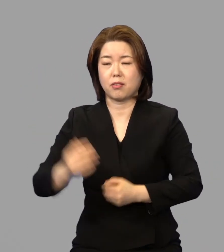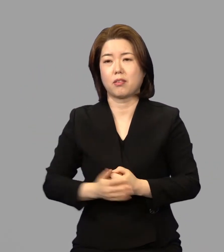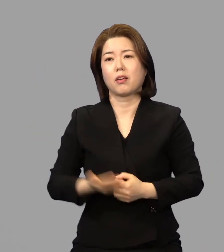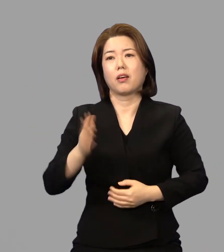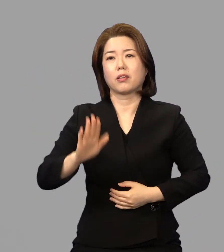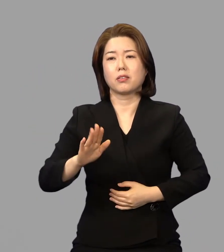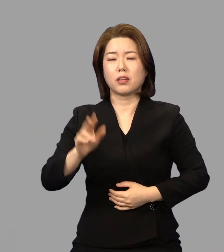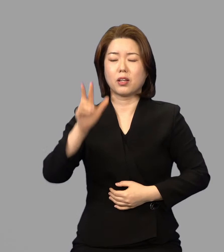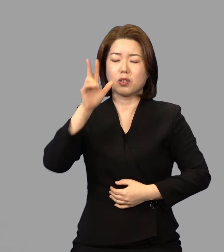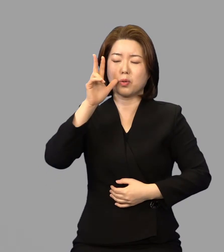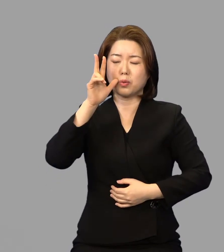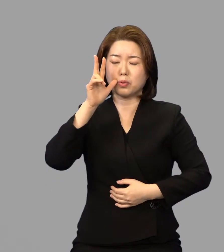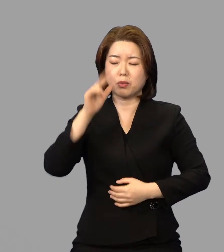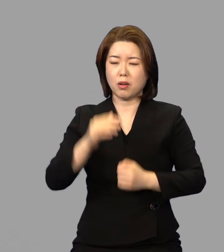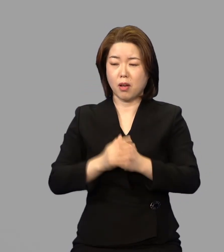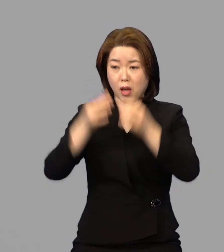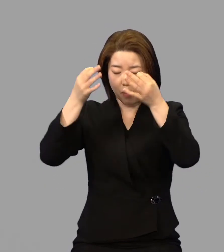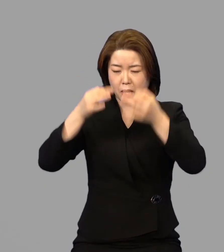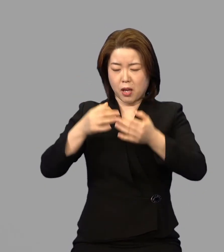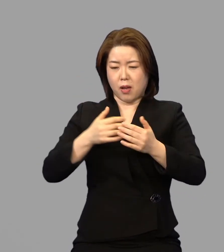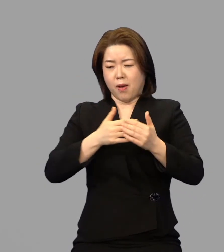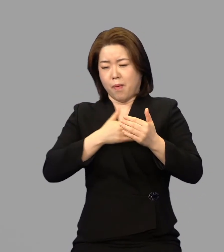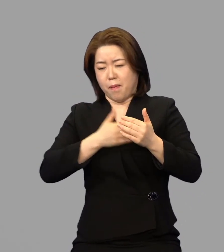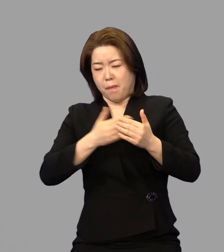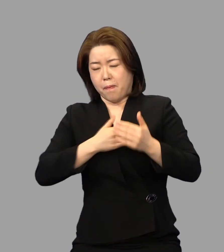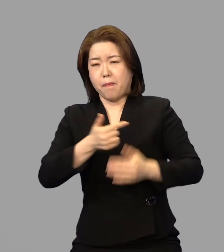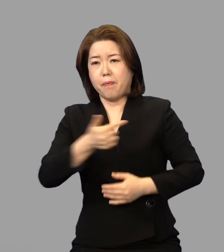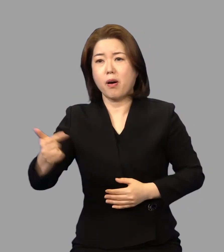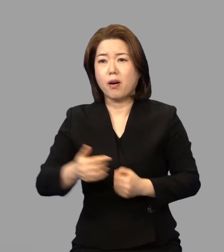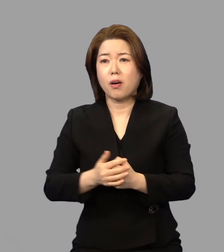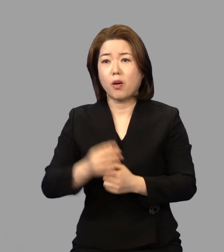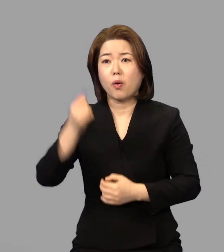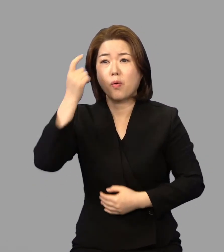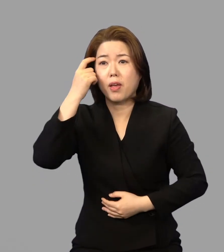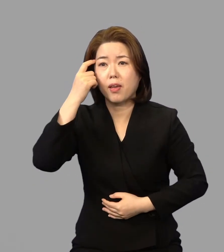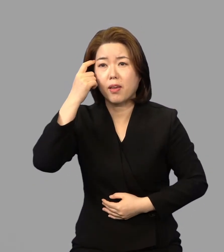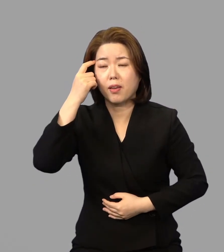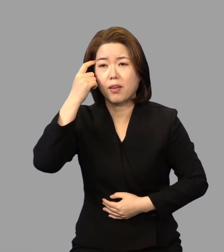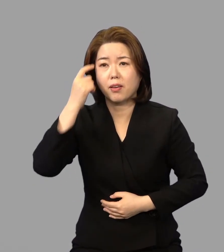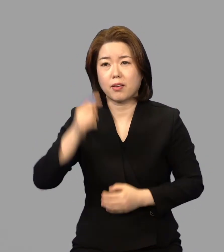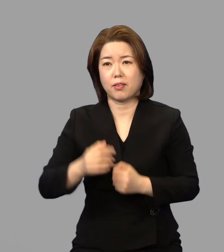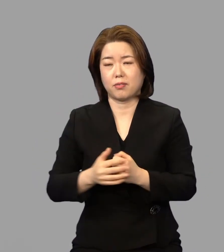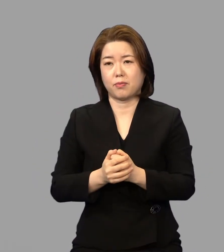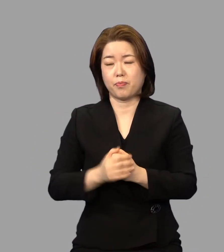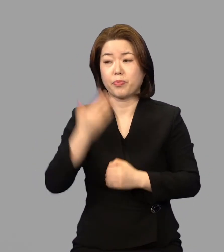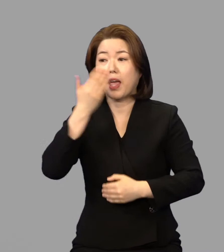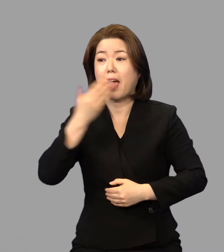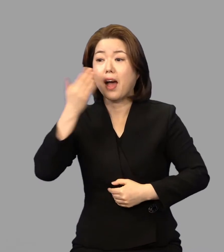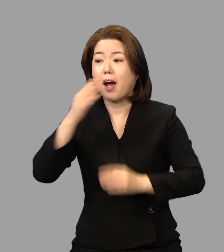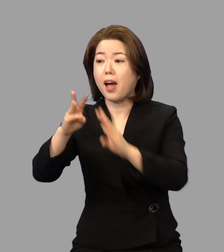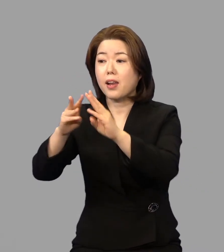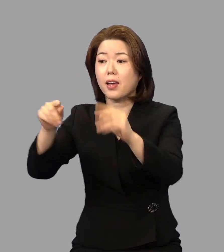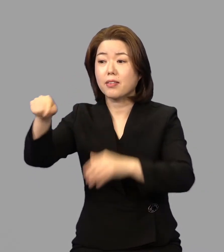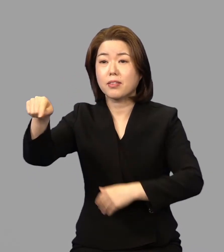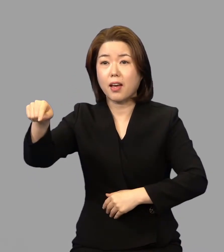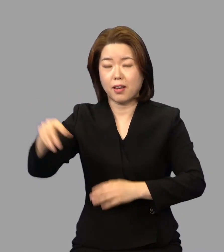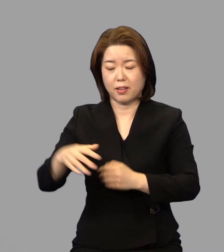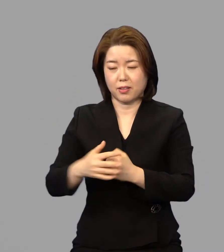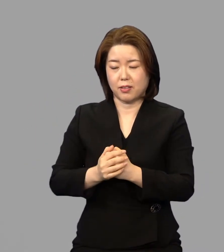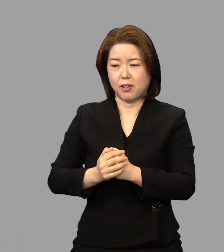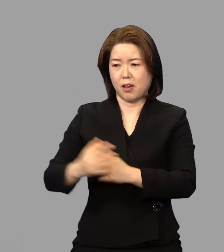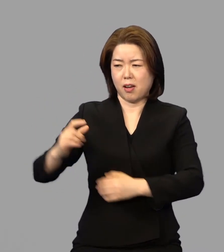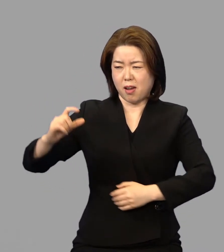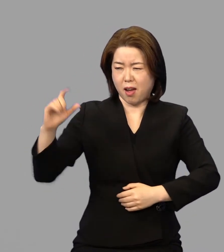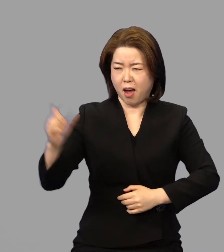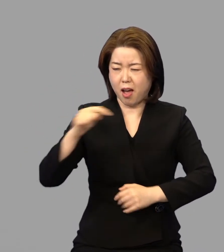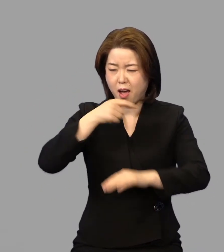너무 두려워하는 것입니다. 왜 두려웠을까요? 가나안 땅에는 이미 아주 강대한 족속들이